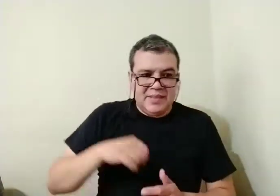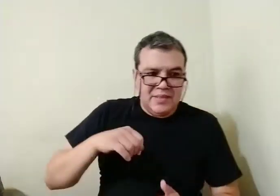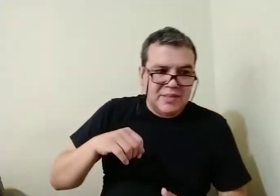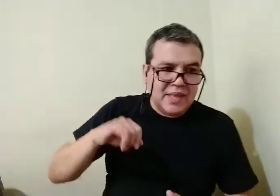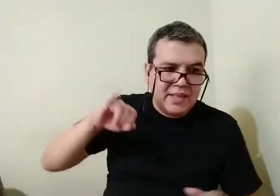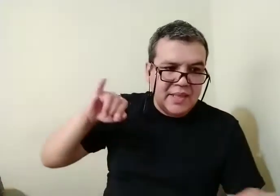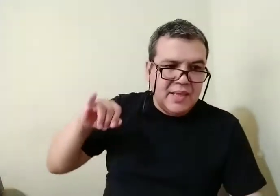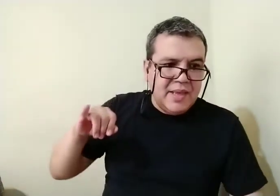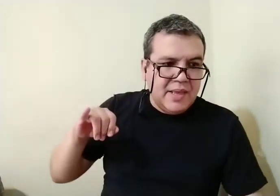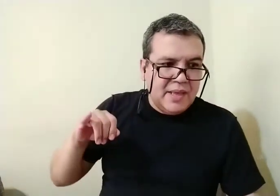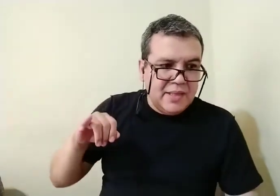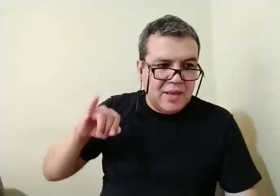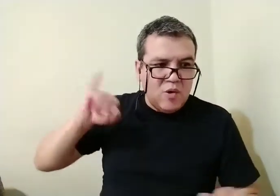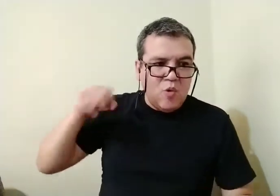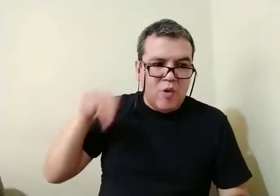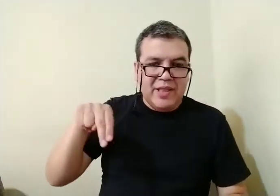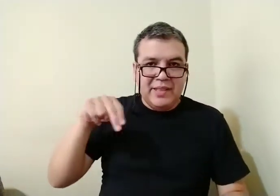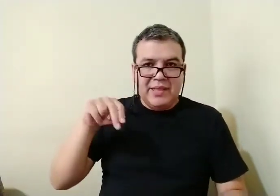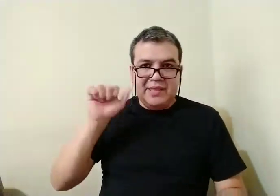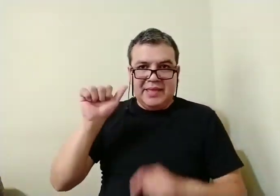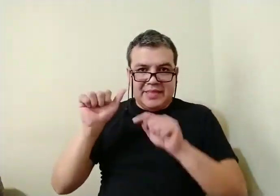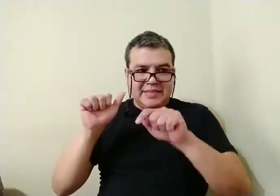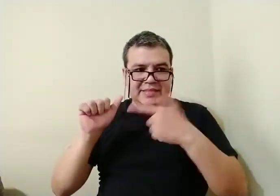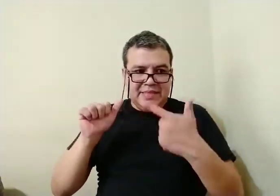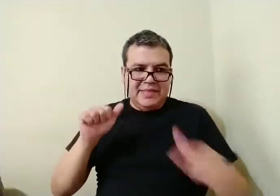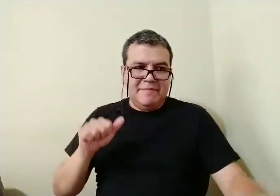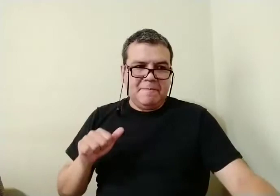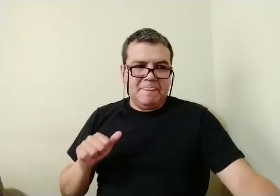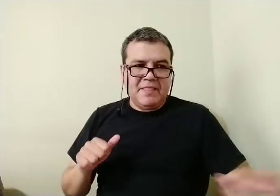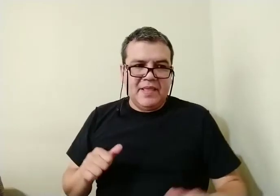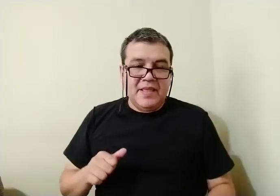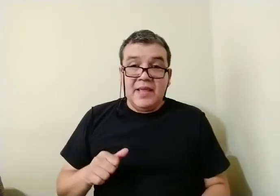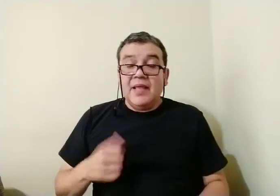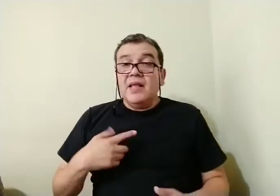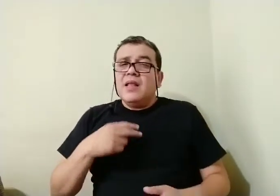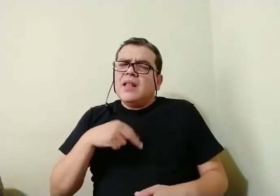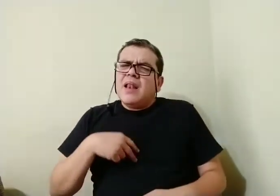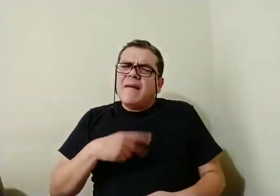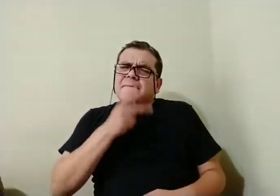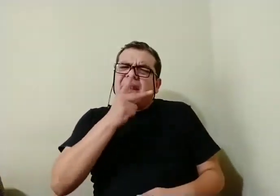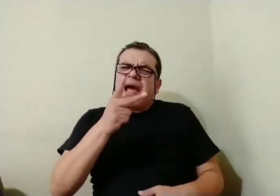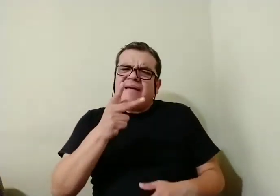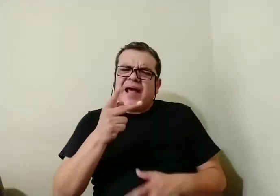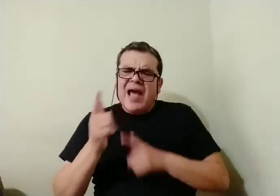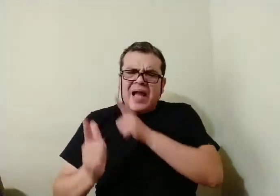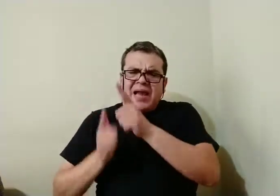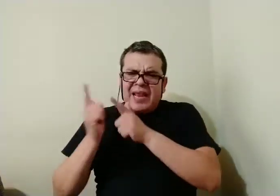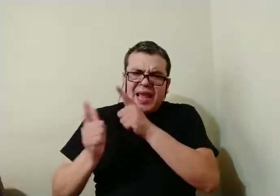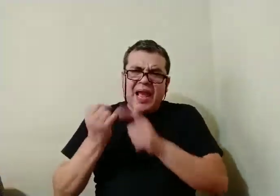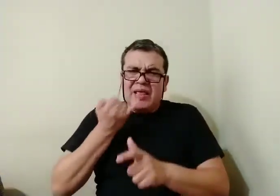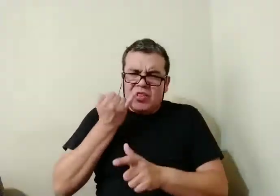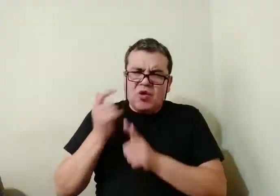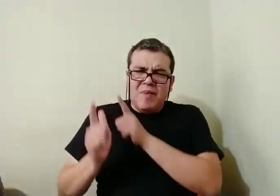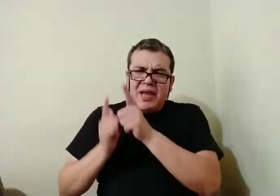parakletos. Se refiere a alguien que viene junto a, con